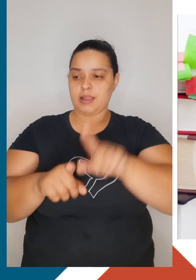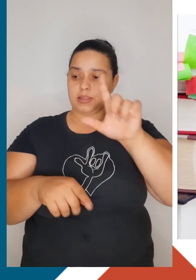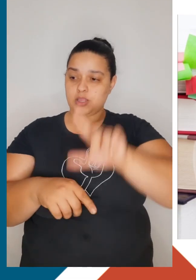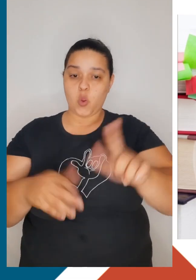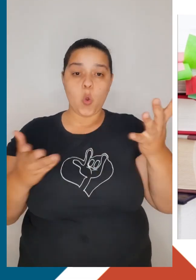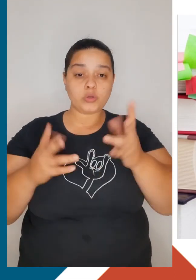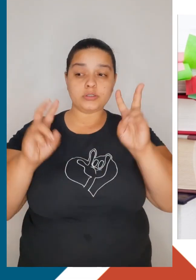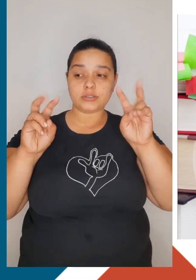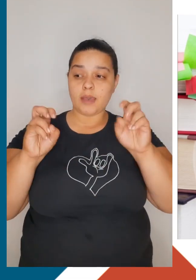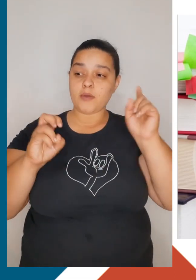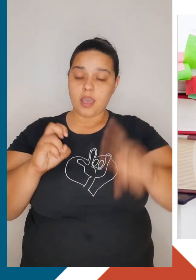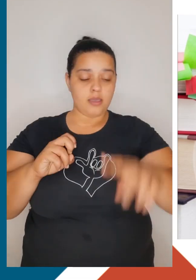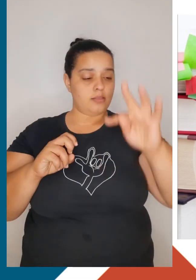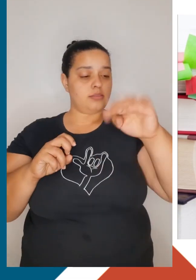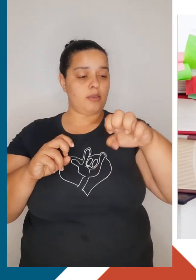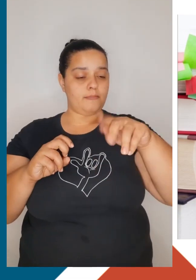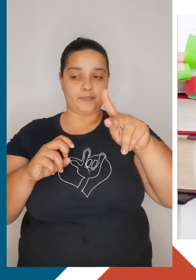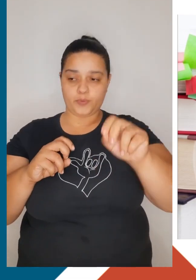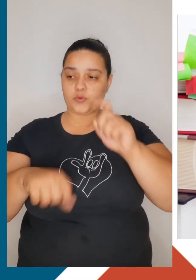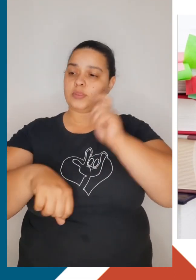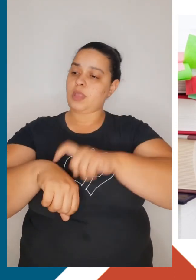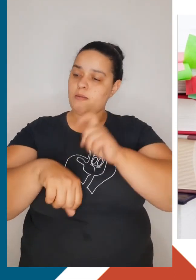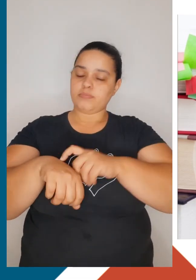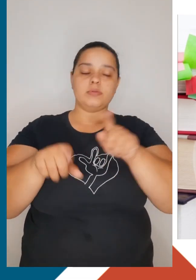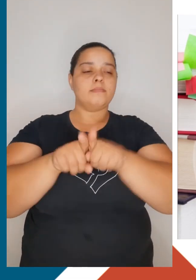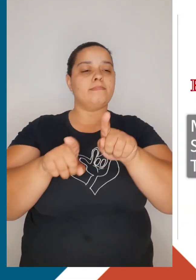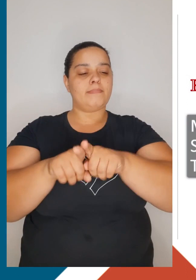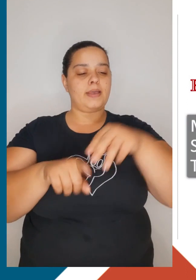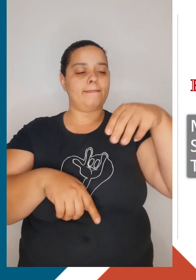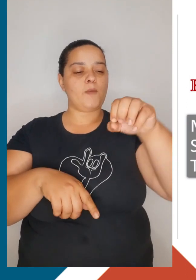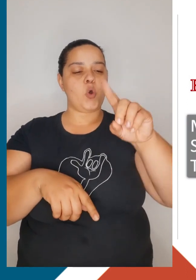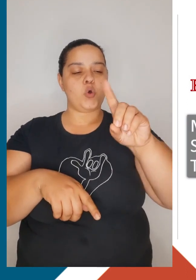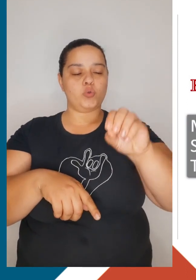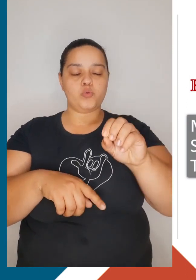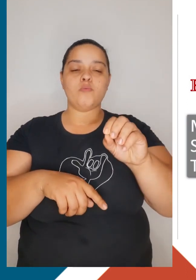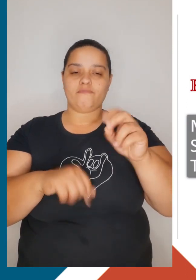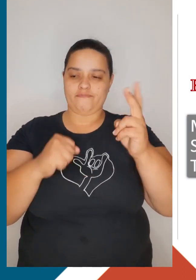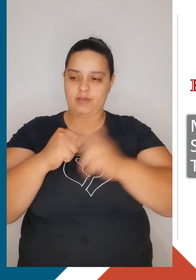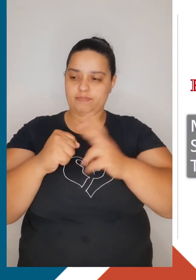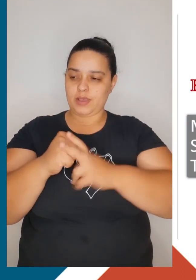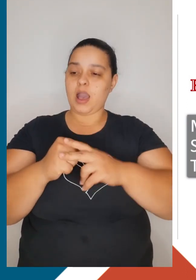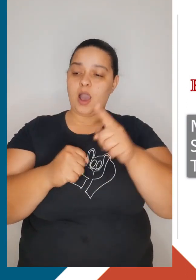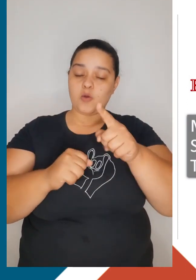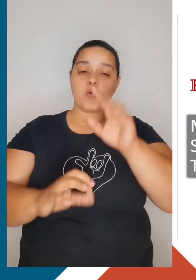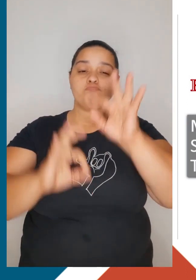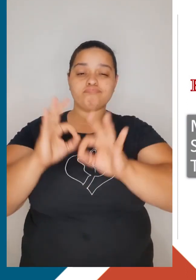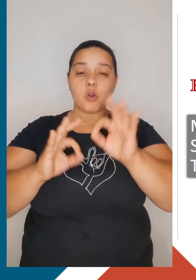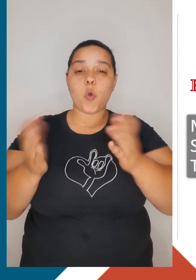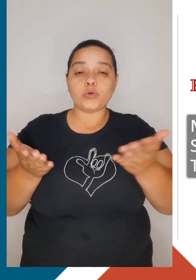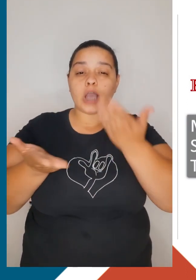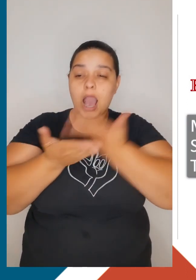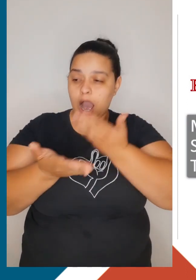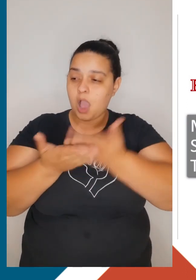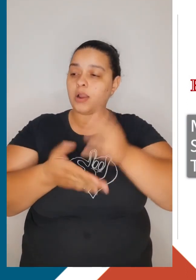tema da nossa aula hoje será Tempos e Modos Verbais. Essa aula e esse trabalho foi organizado